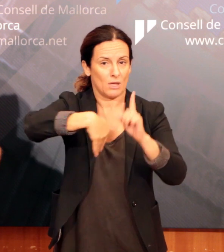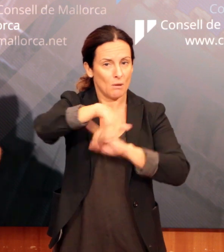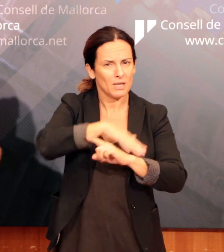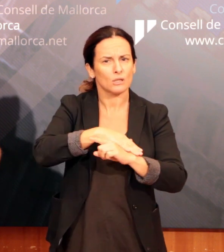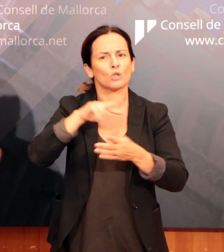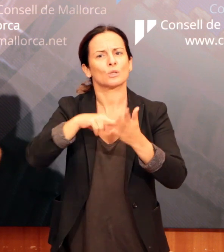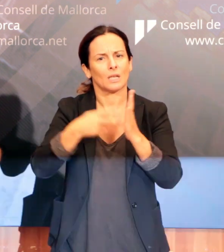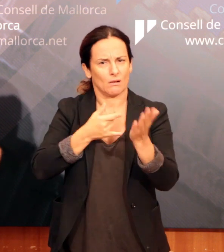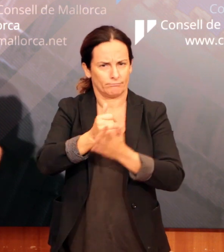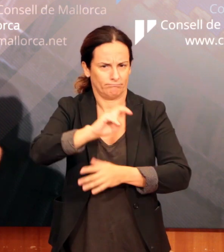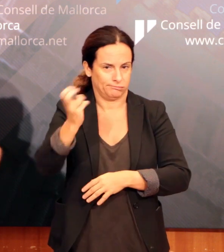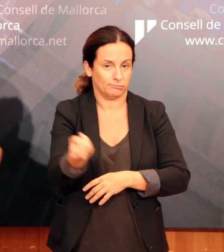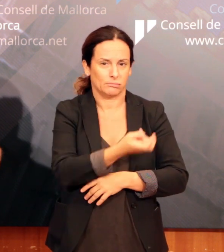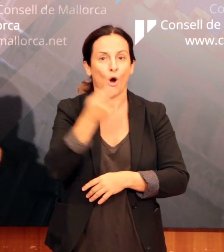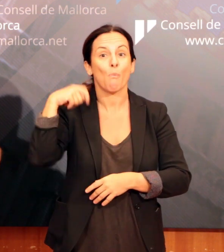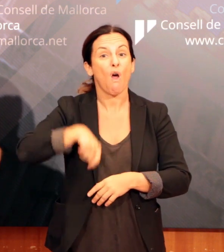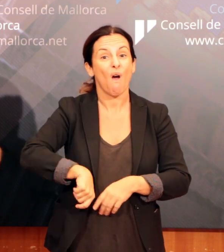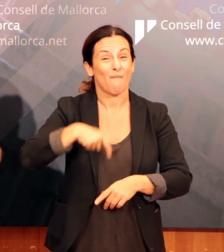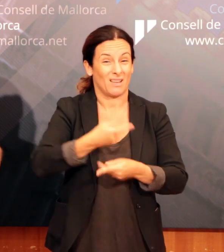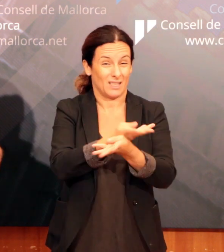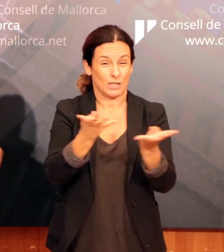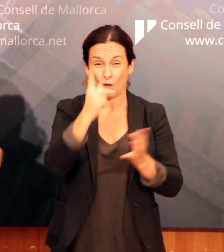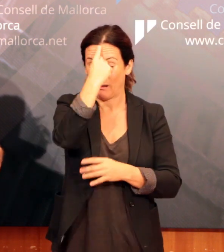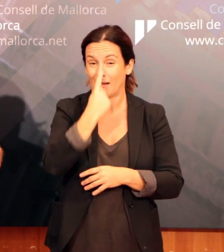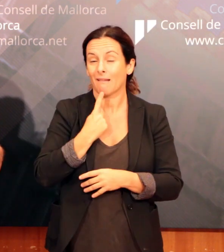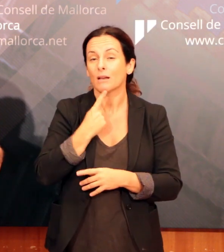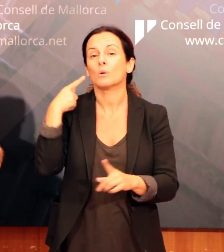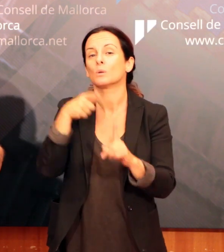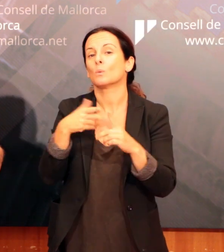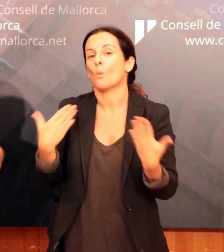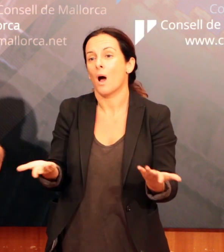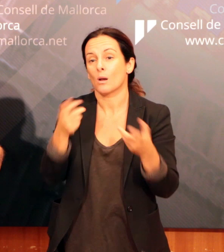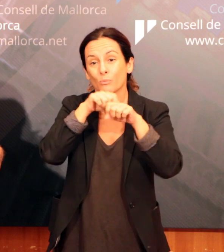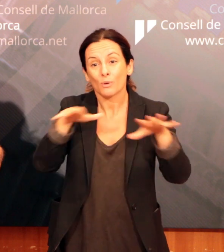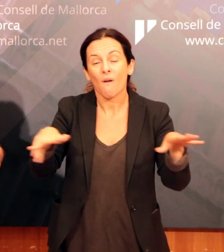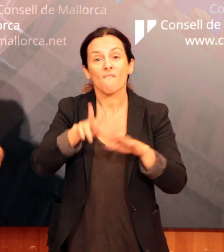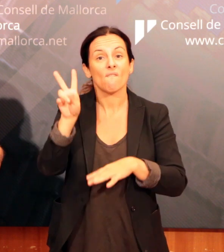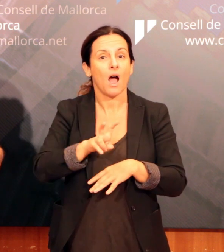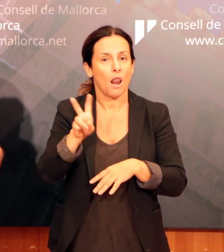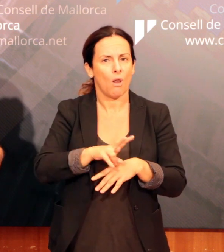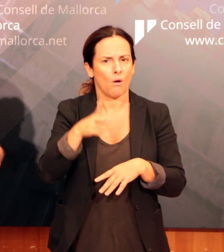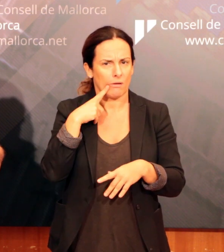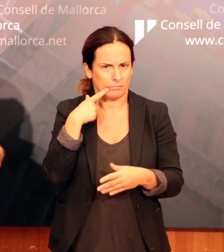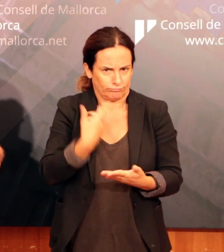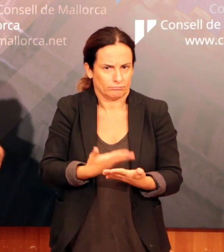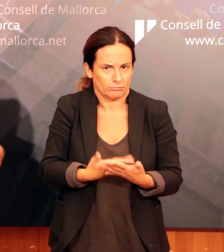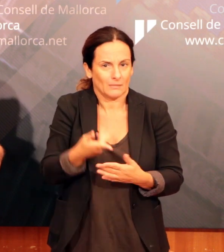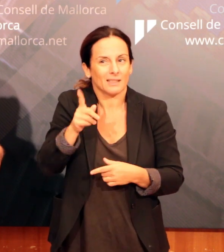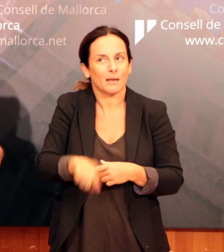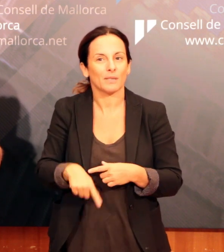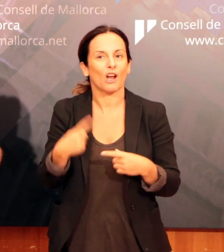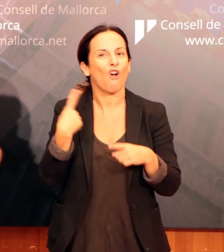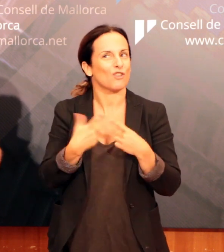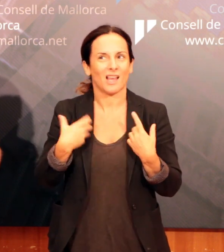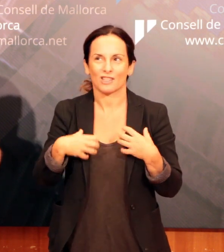I amb això el que volem fer és donar a conèixer aquests valors, tant materials com immaterials, que té aquesta activitat, que té